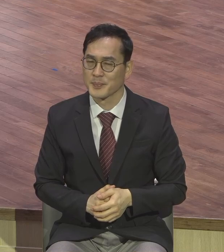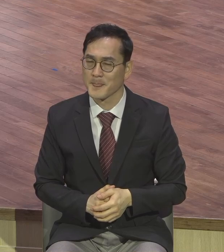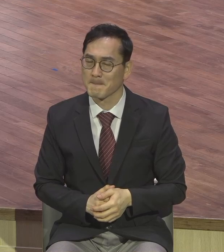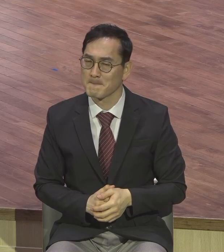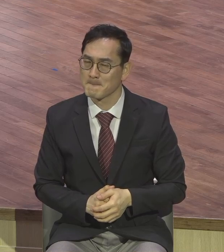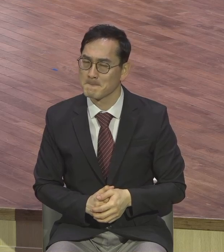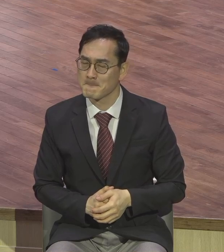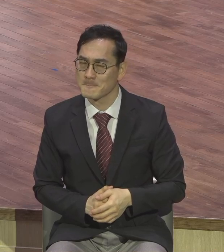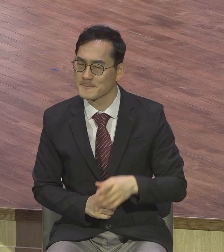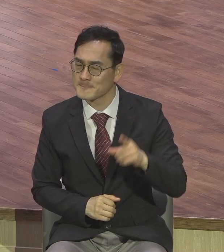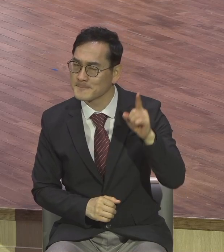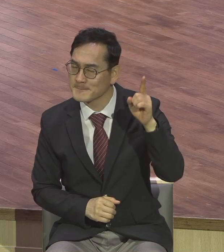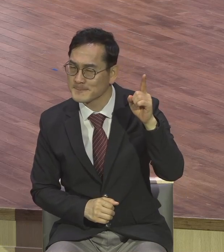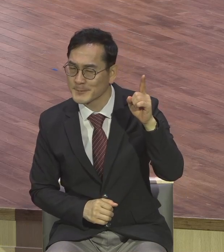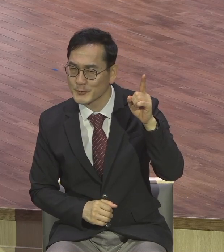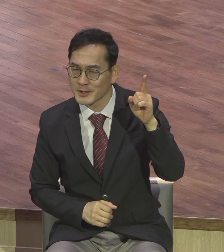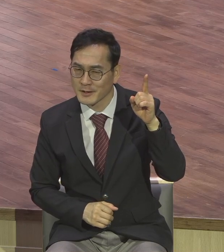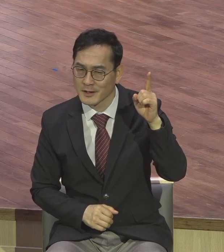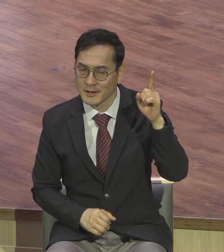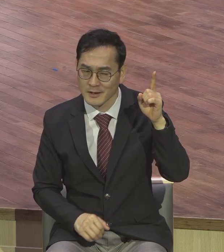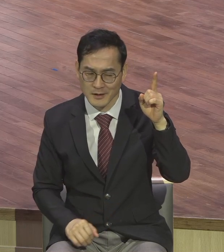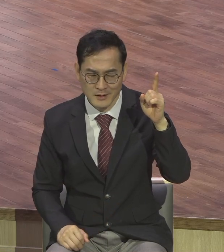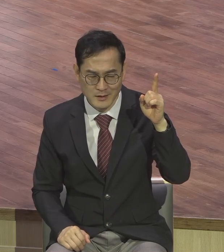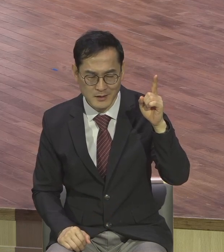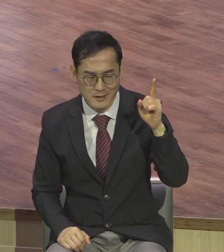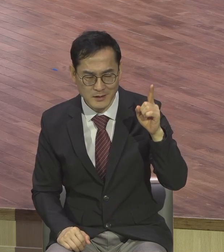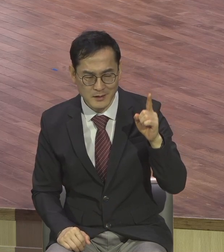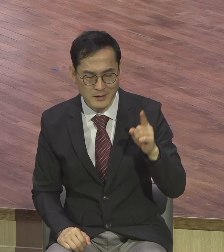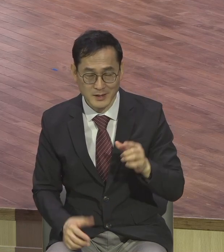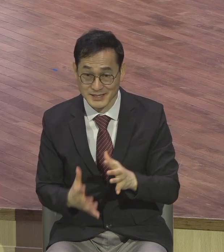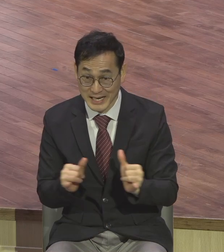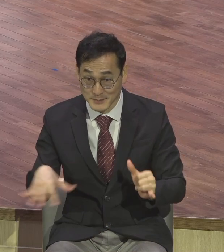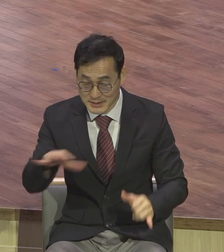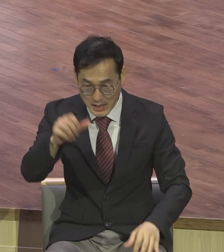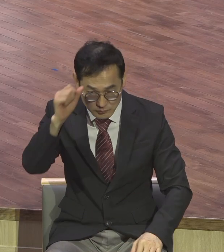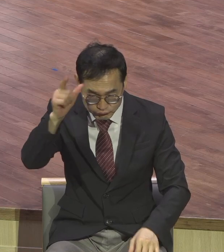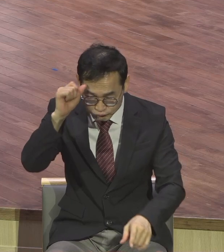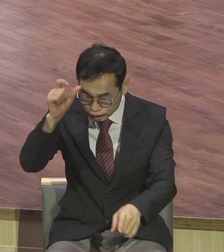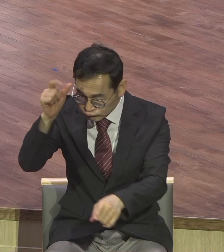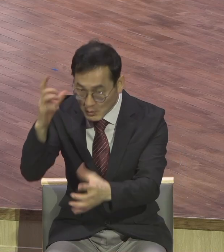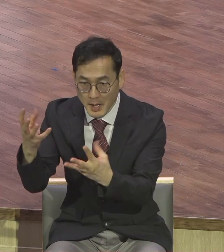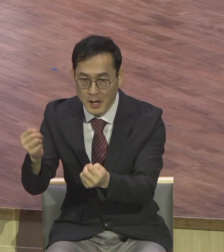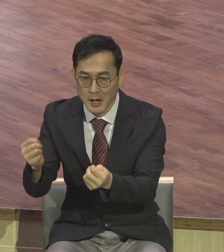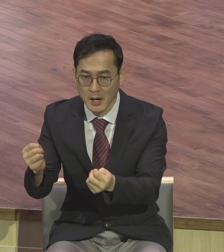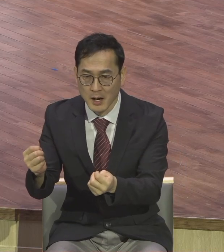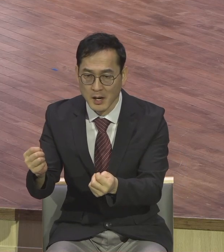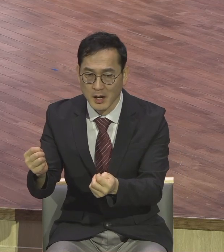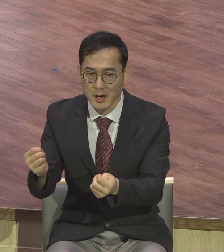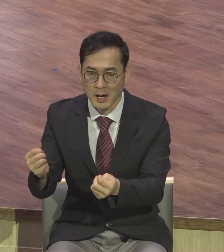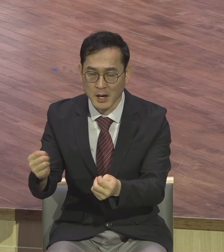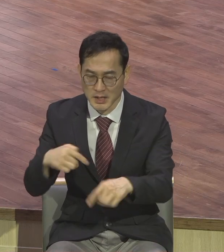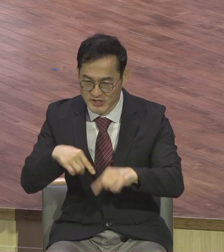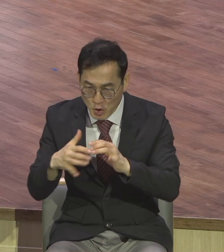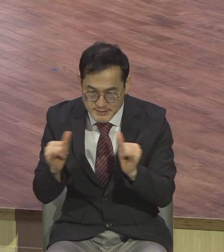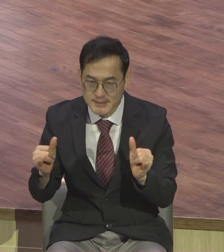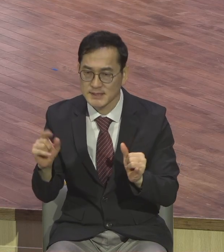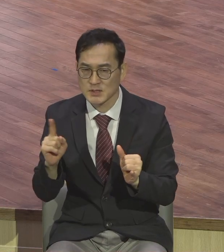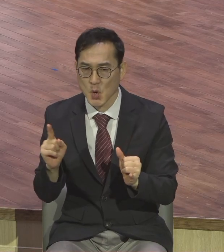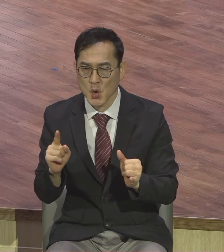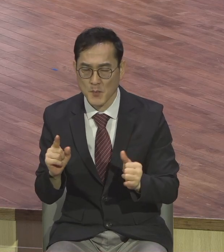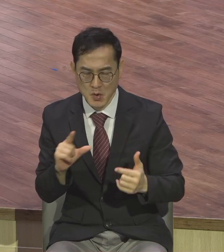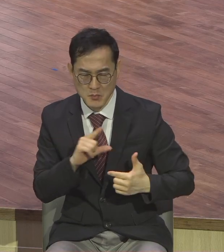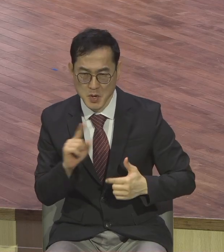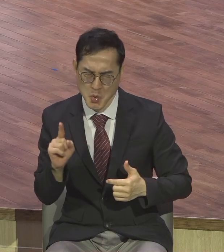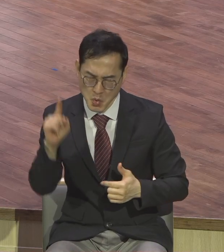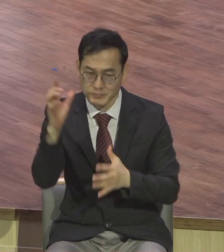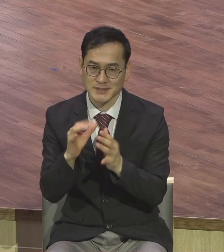다 이렇게 보니까요, 다 사람들 엘리트들이에요. 보면 알거든요. 엘리트들의 특징이 뭐냐?